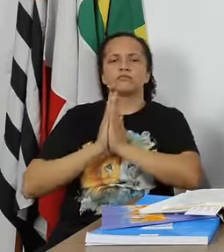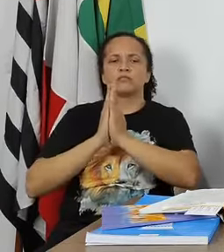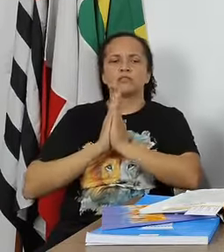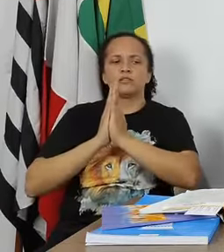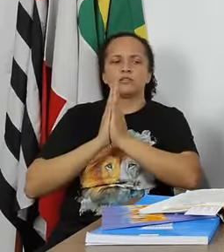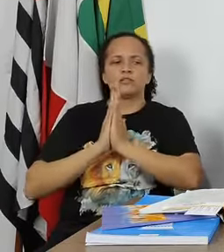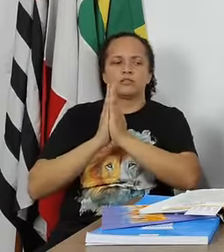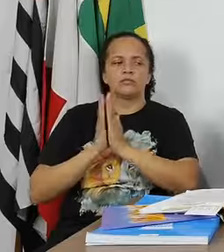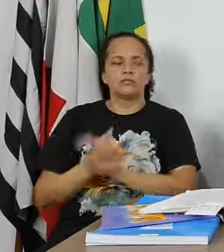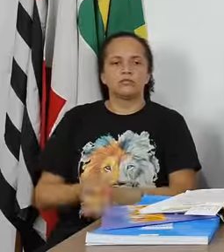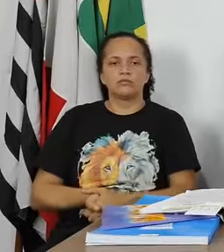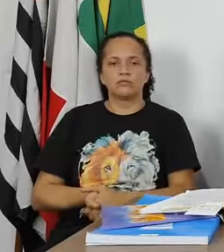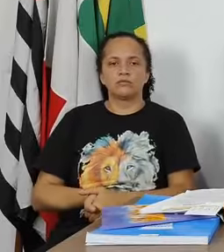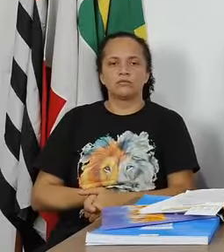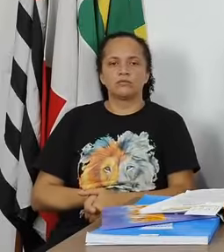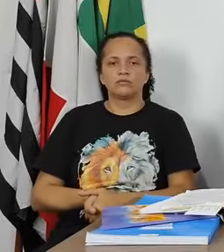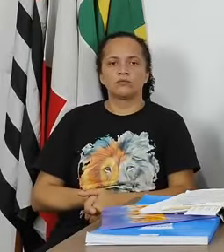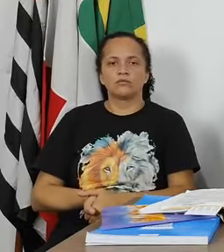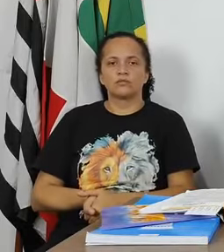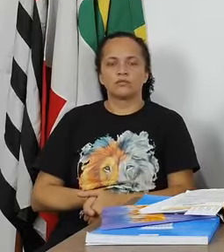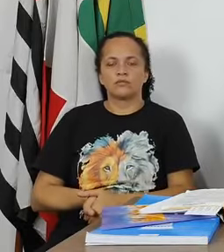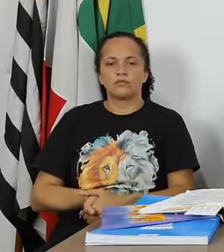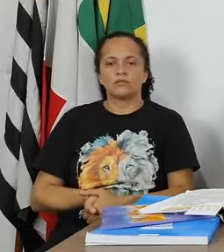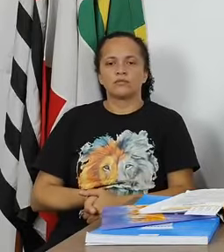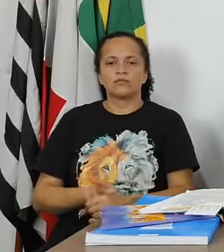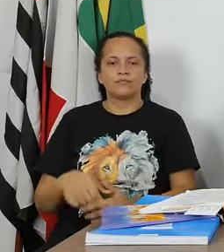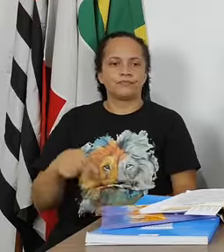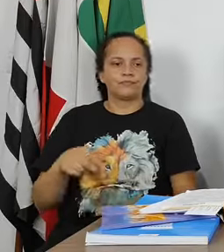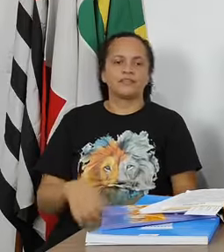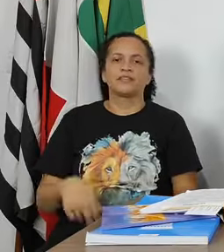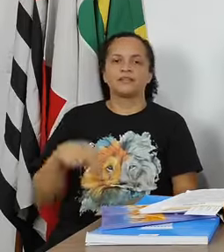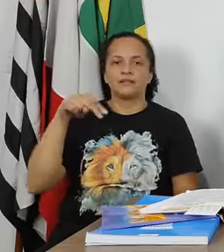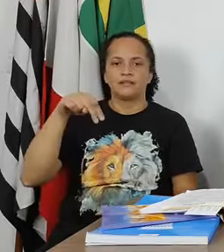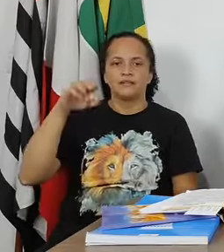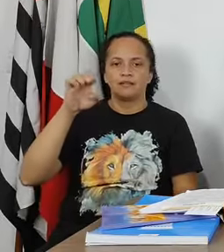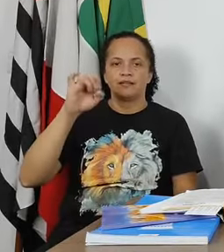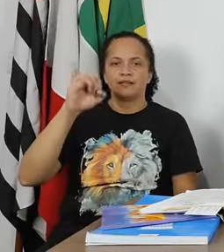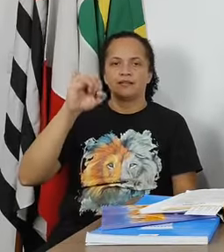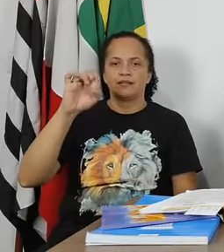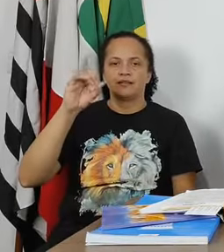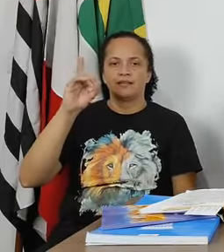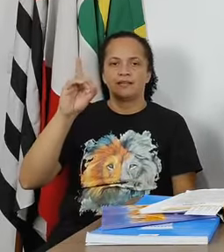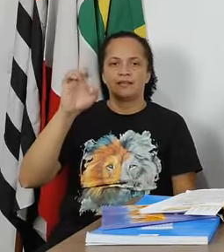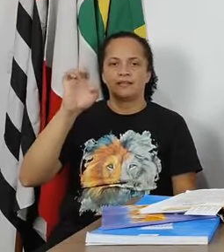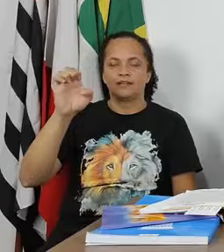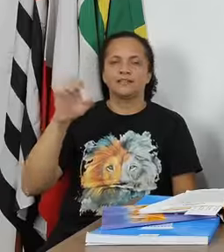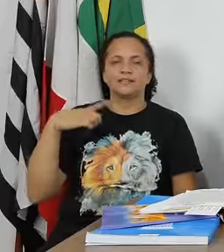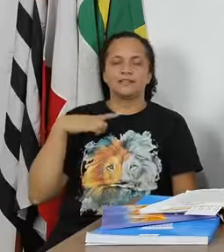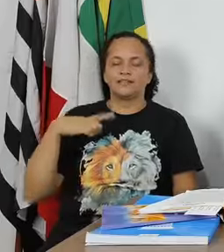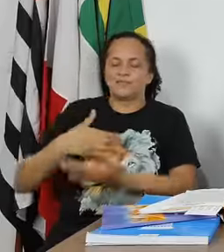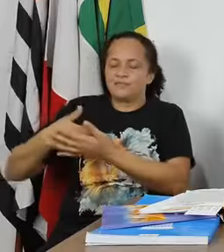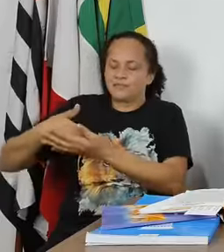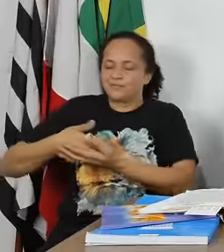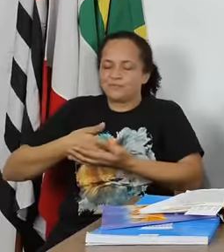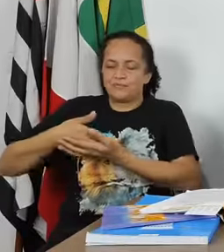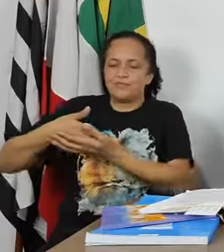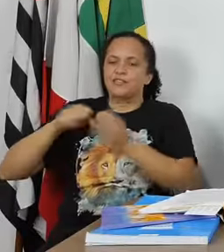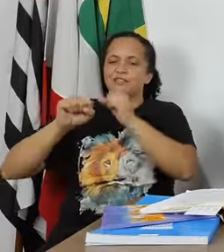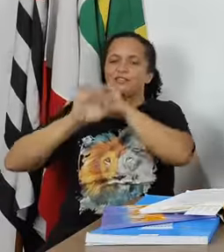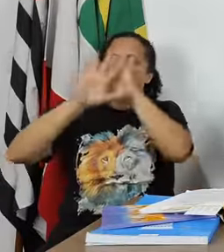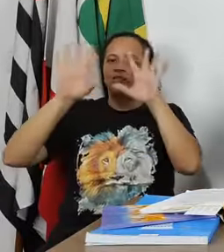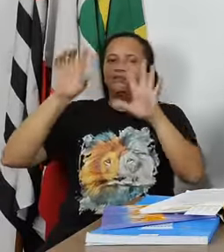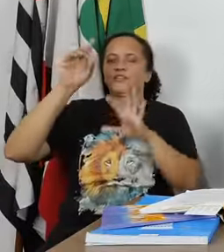para, não sei se todos sabem, mas a Neide e o Pedro, eles tiveram um bebezinho, o João Pedro, né? Glória a Deus pela vida deles, glória a Deus